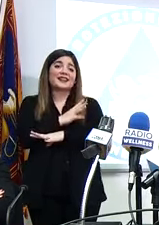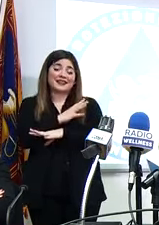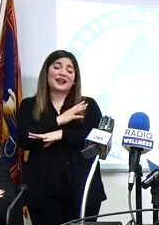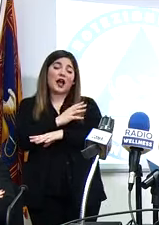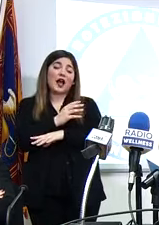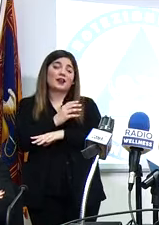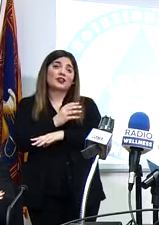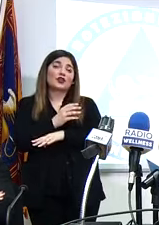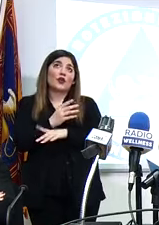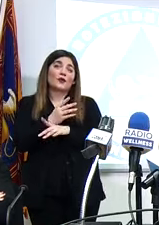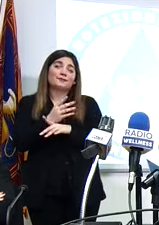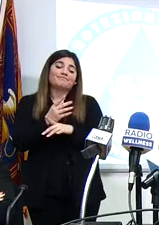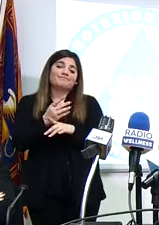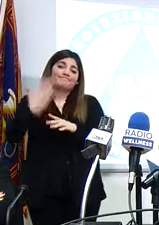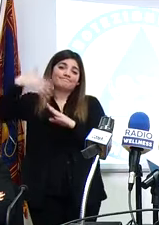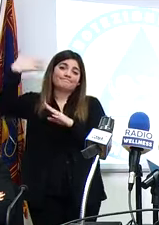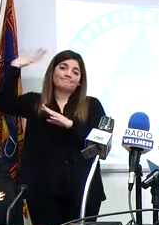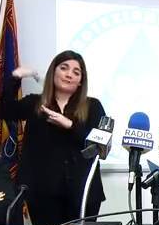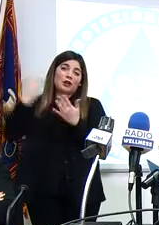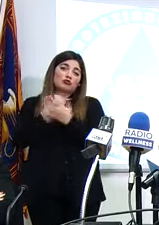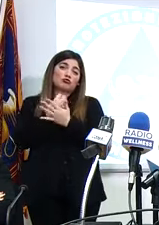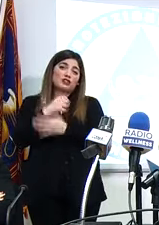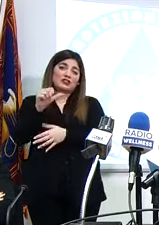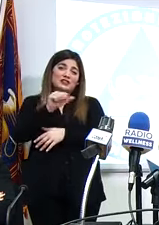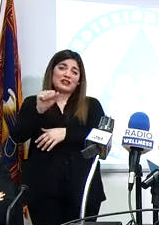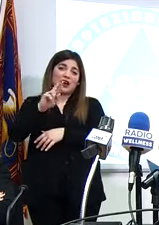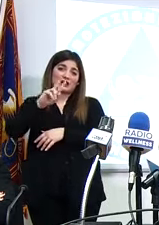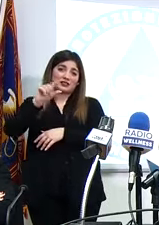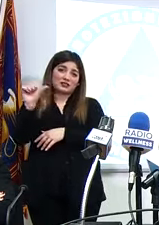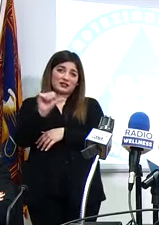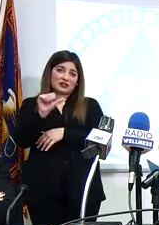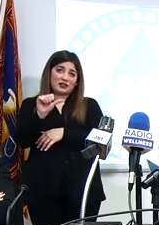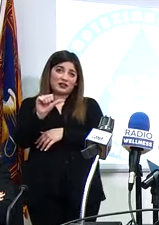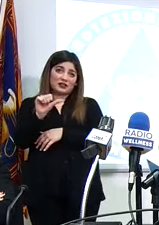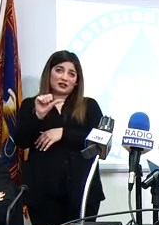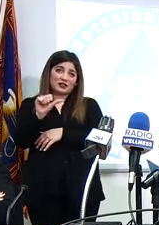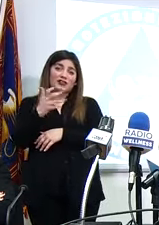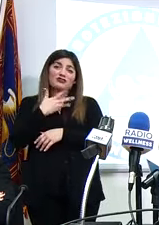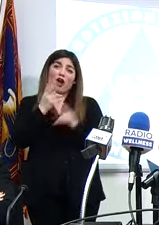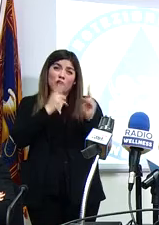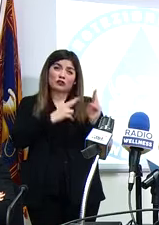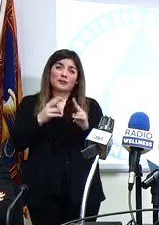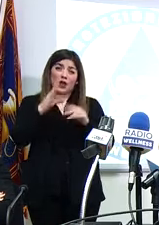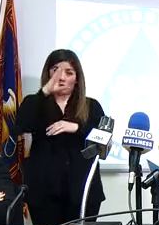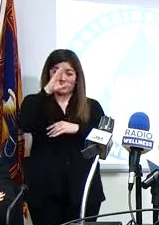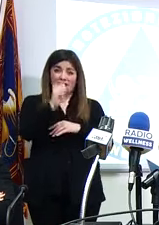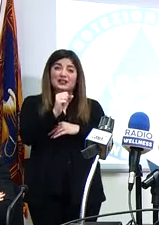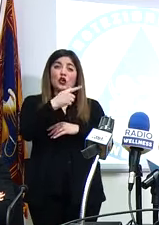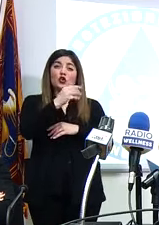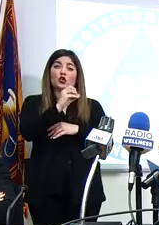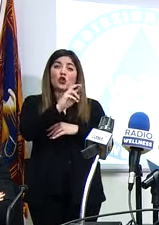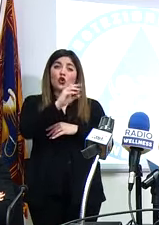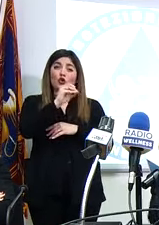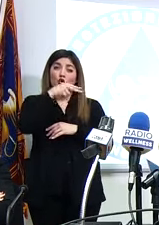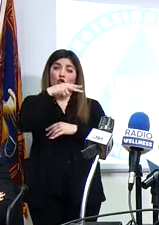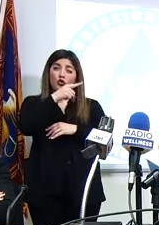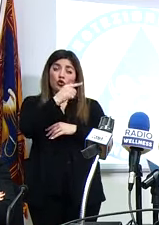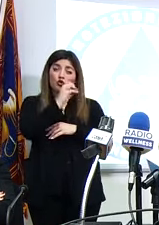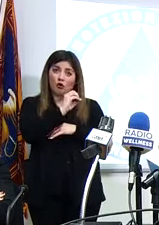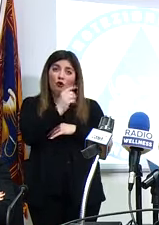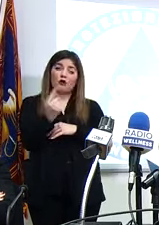che in una settimana nell'ospedale universitario di Toronto ha fatto ben 250 infettati da